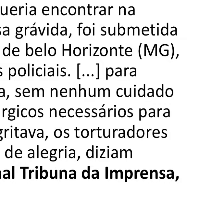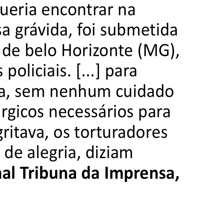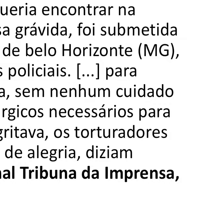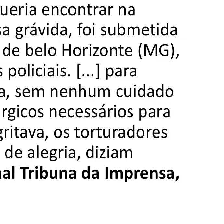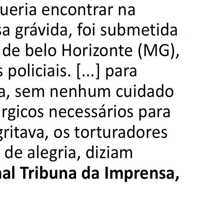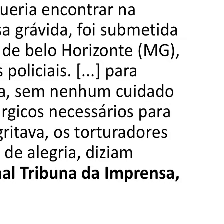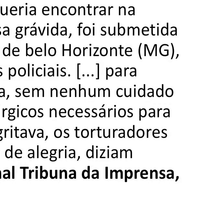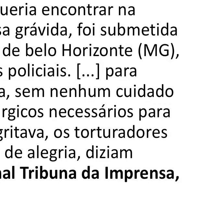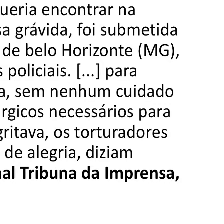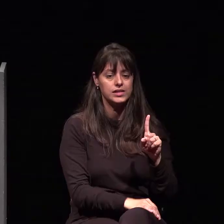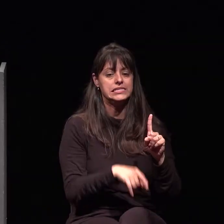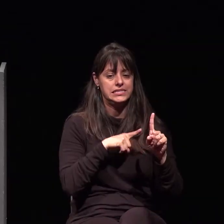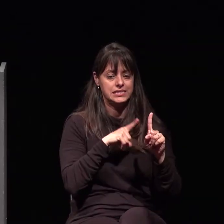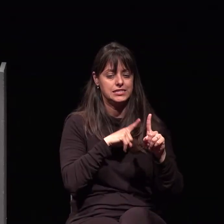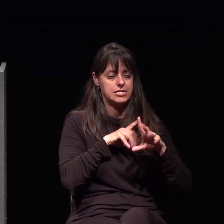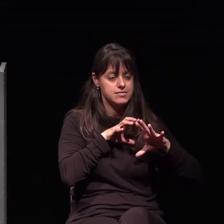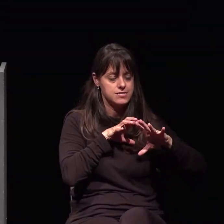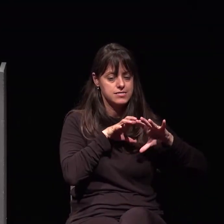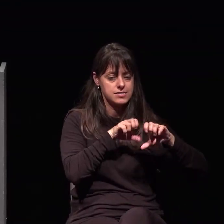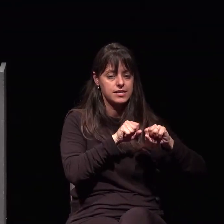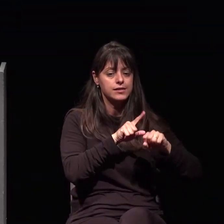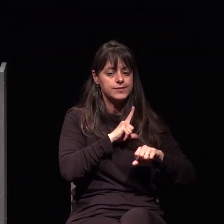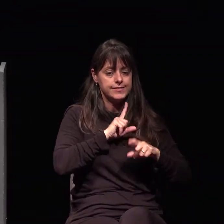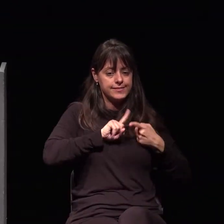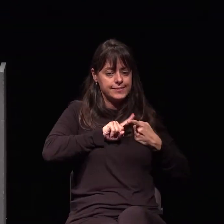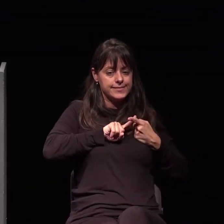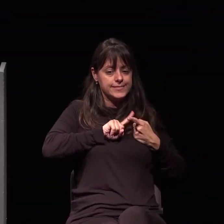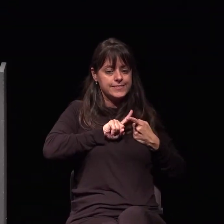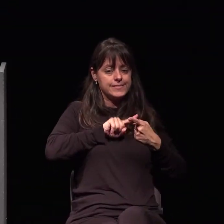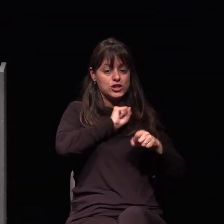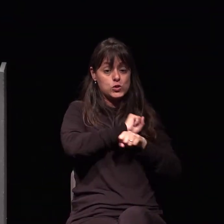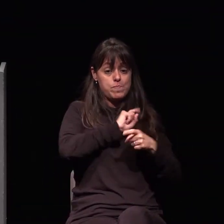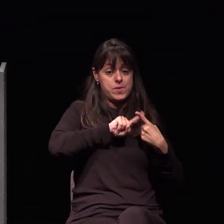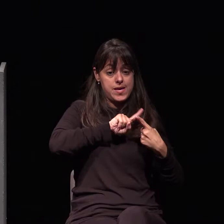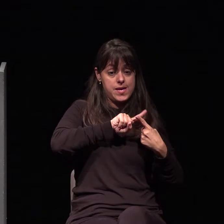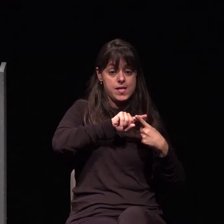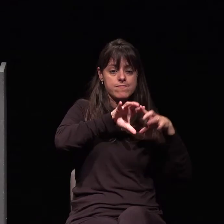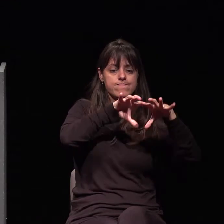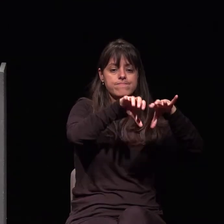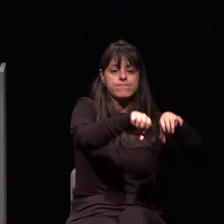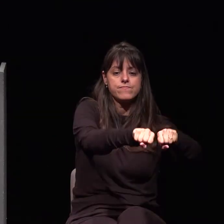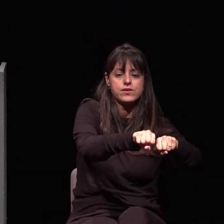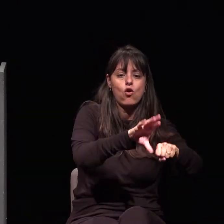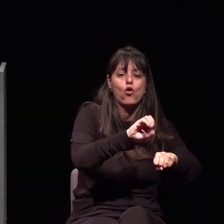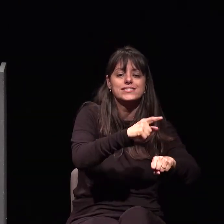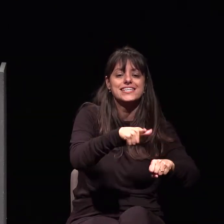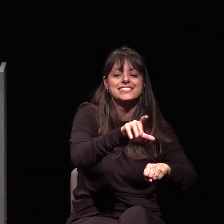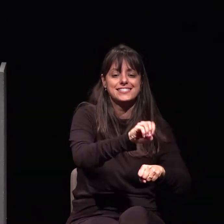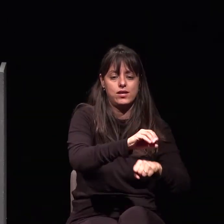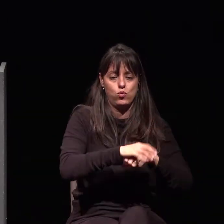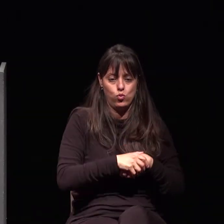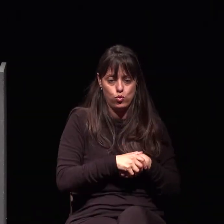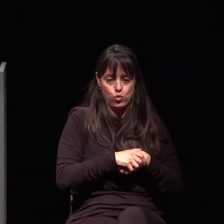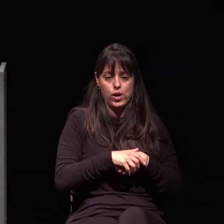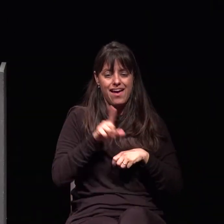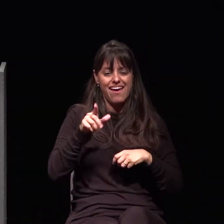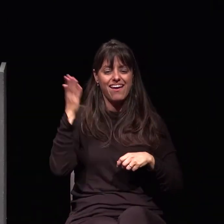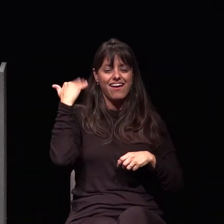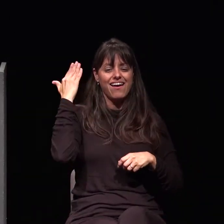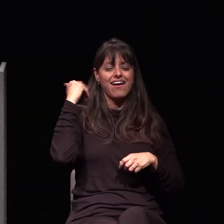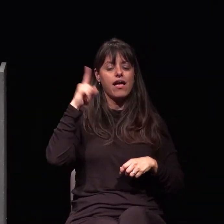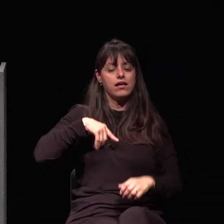da Conceição, secretário dos sindicatos metalúrgicos, aqui o Passarinho, que era o coronel do Exército, Jabas